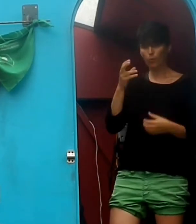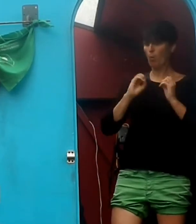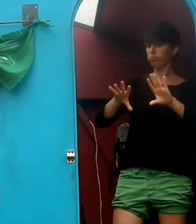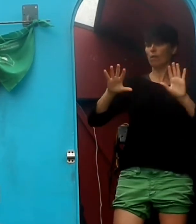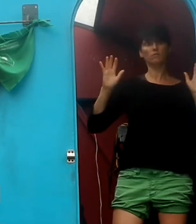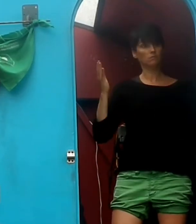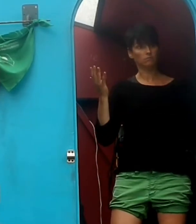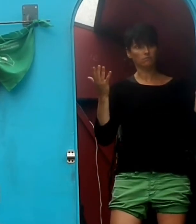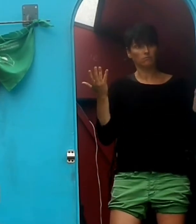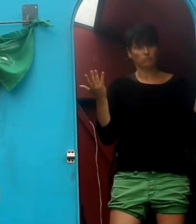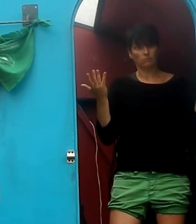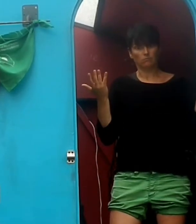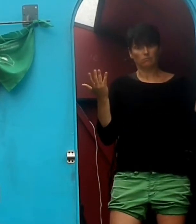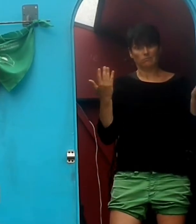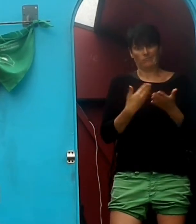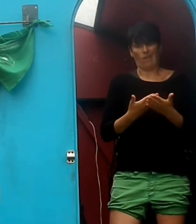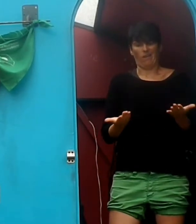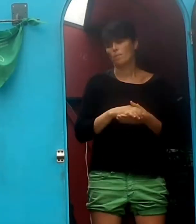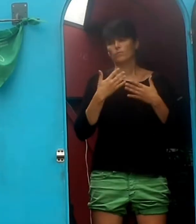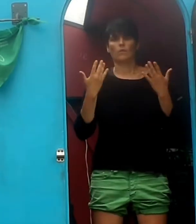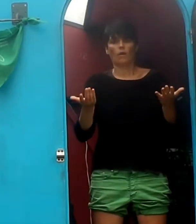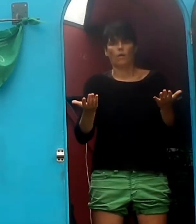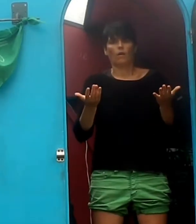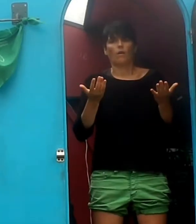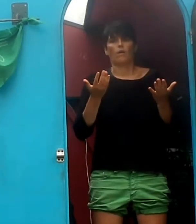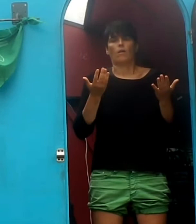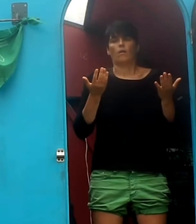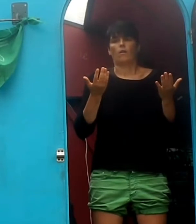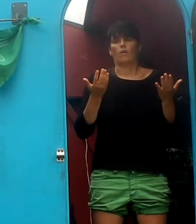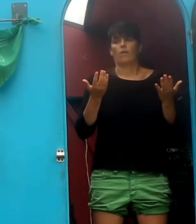ils ont vu ça et ils étaient complètement bienveillants avec les fachos.